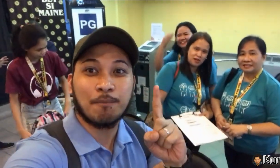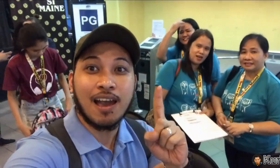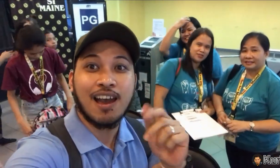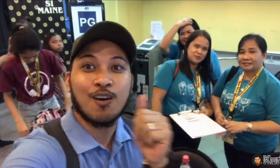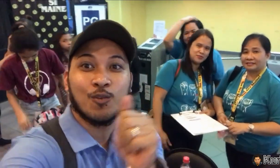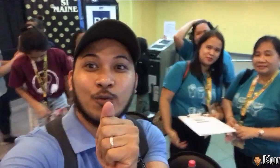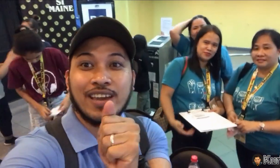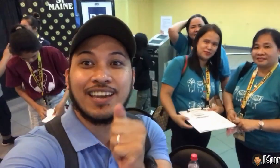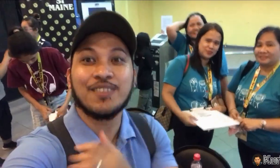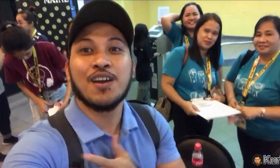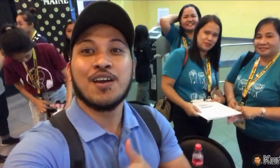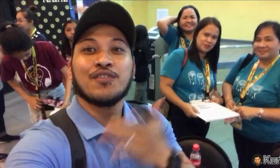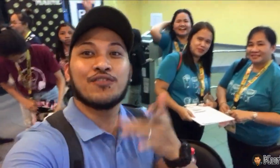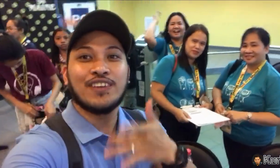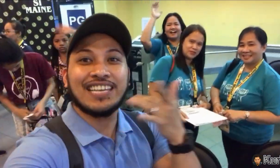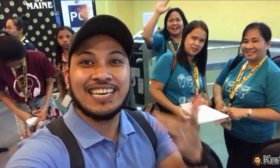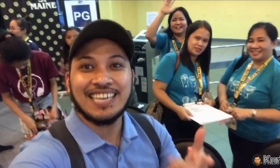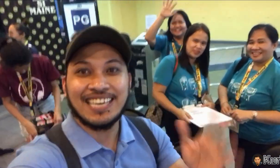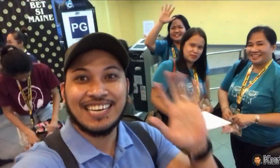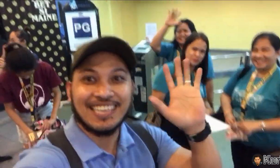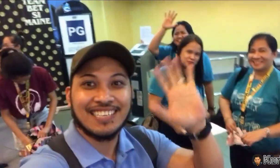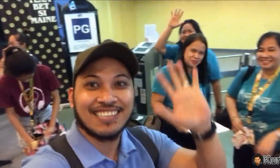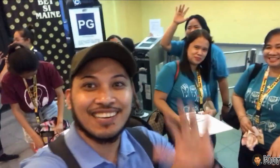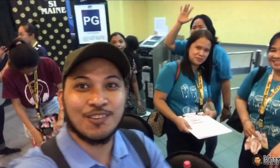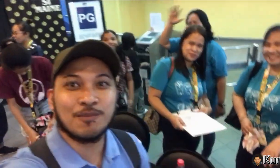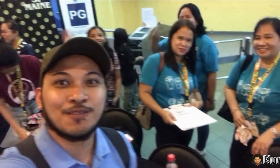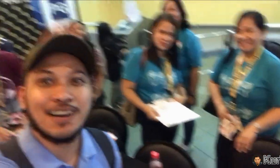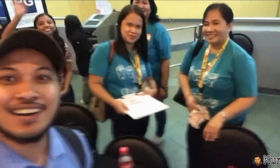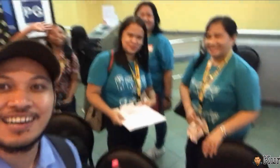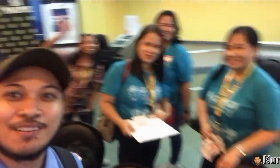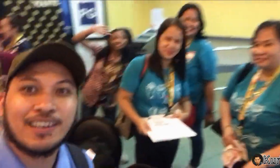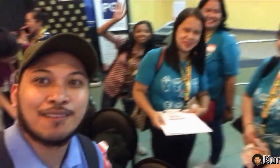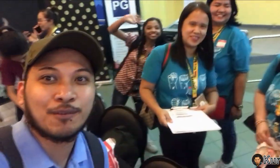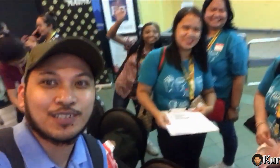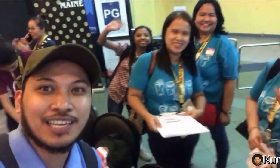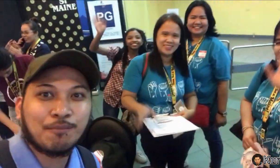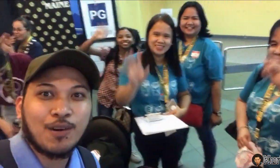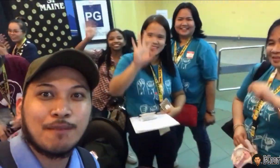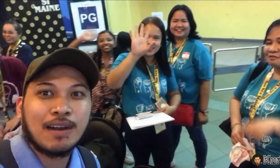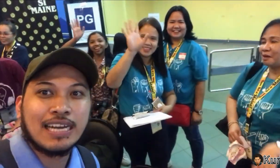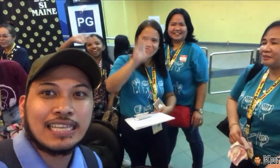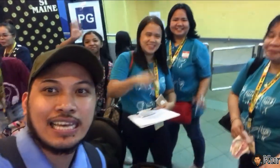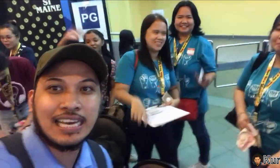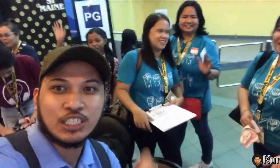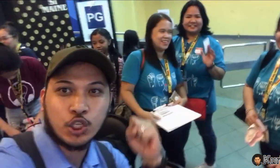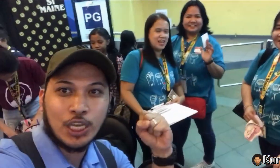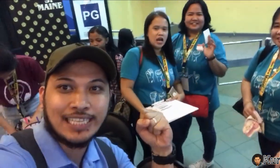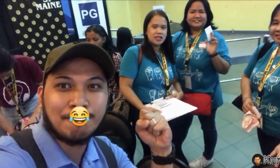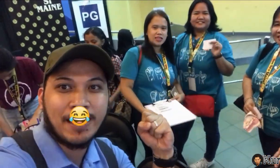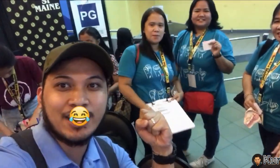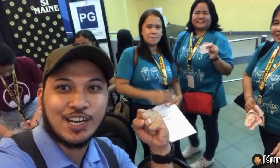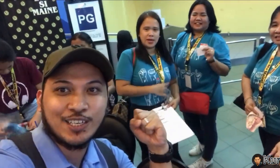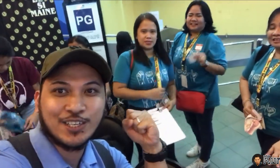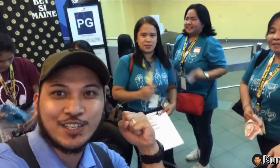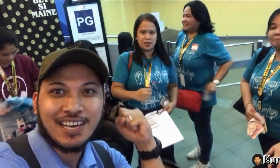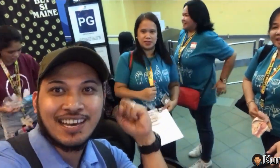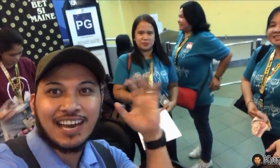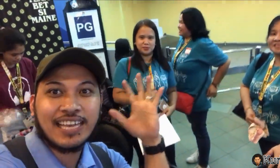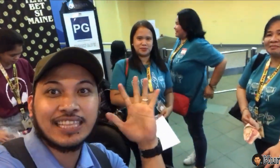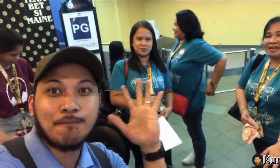pa with Feelings. Hello po, ma'am. Ayan po. Sila po ang mga talagang team solid. Team